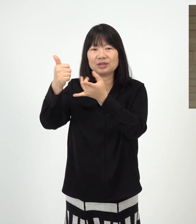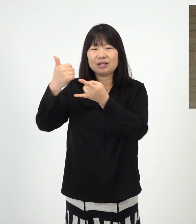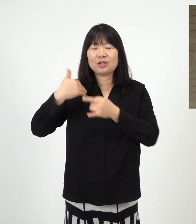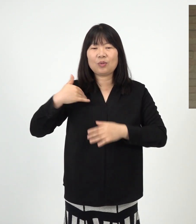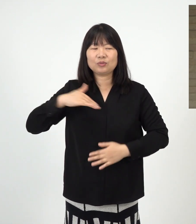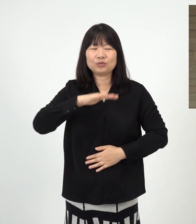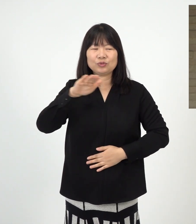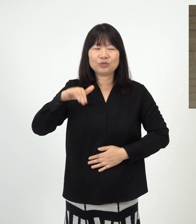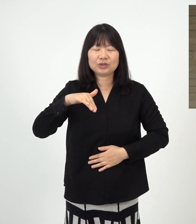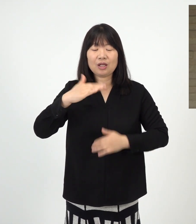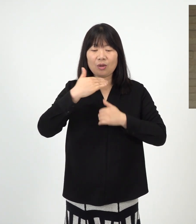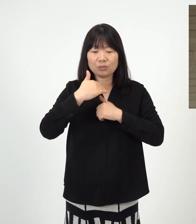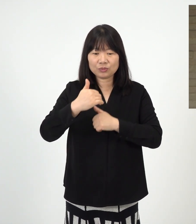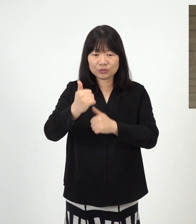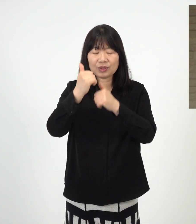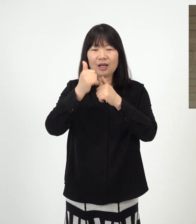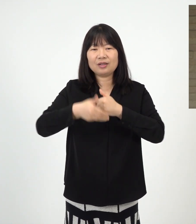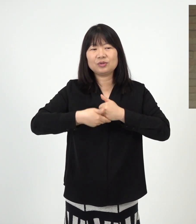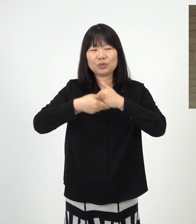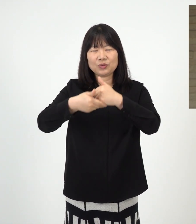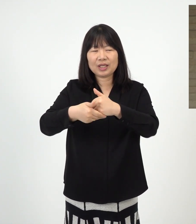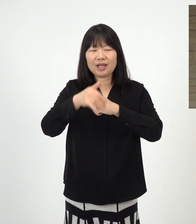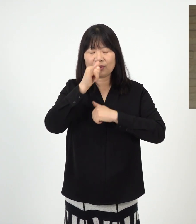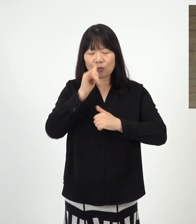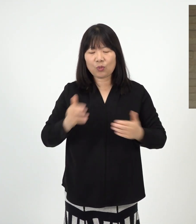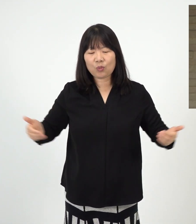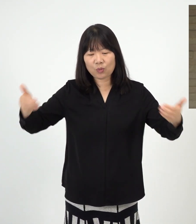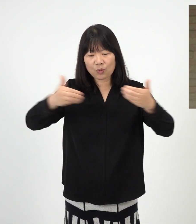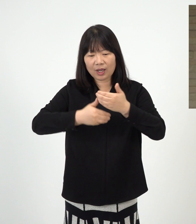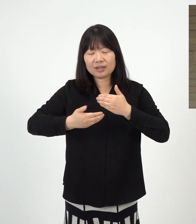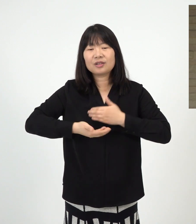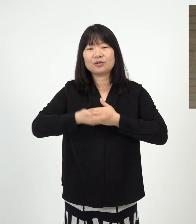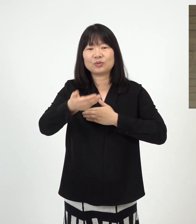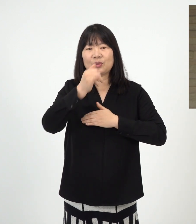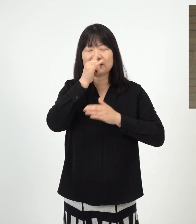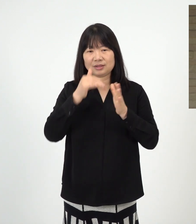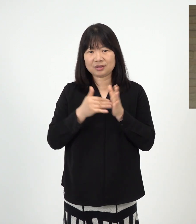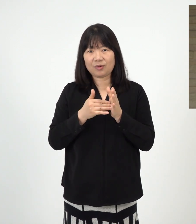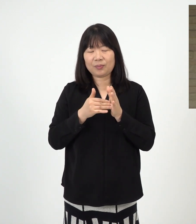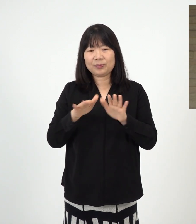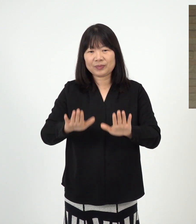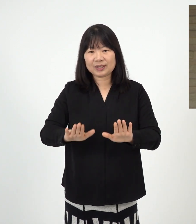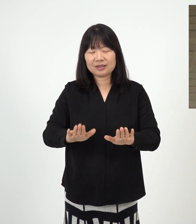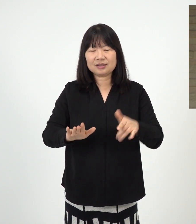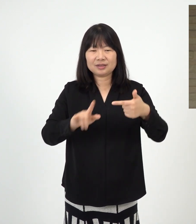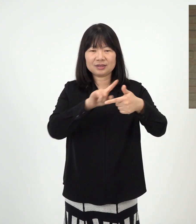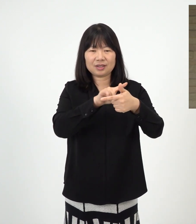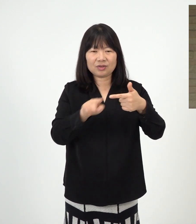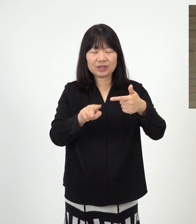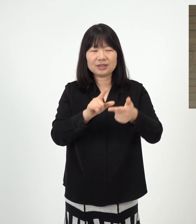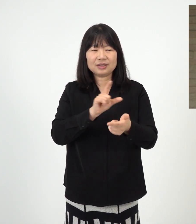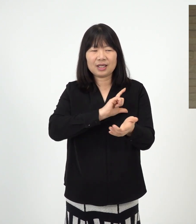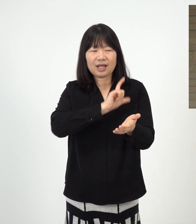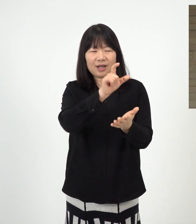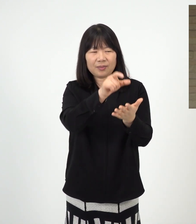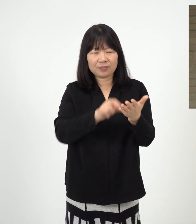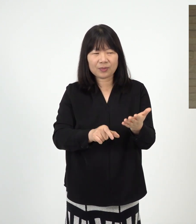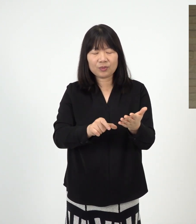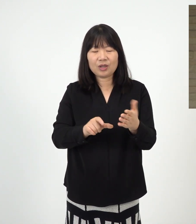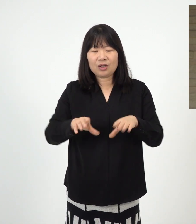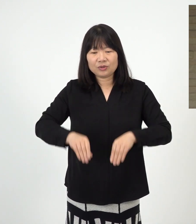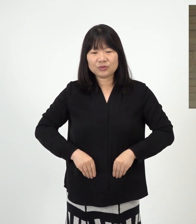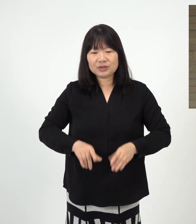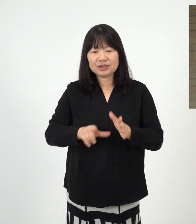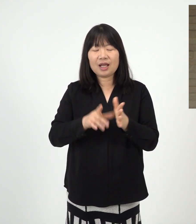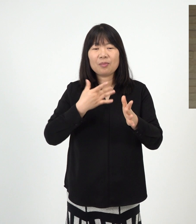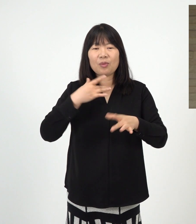우리를 오라 부르시고 초대해 주시고 안아주셨어요. 그러니까 사실 여기에 6가지 항목, 줄일 때,